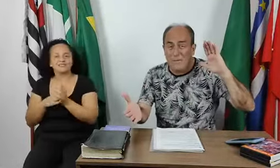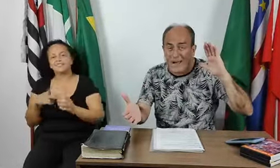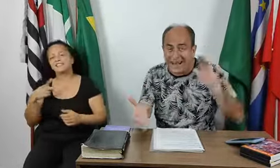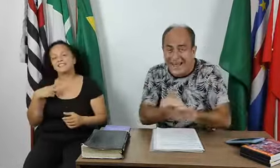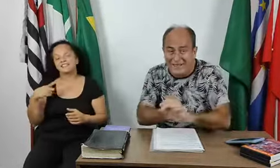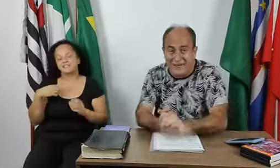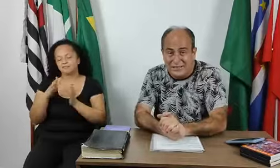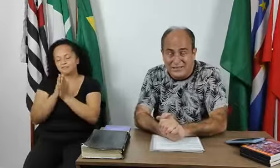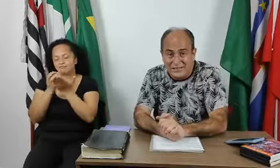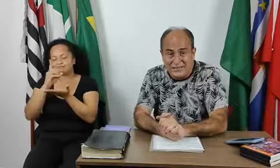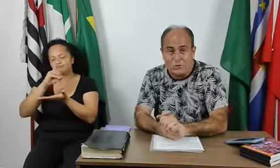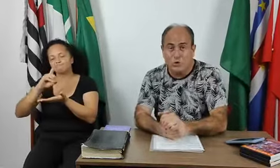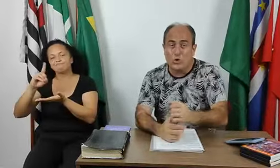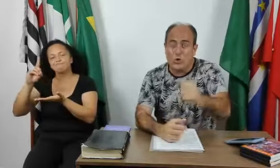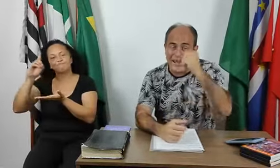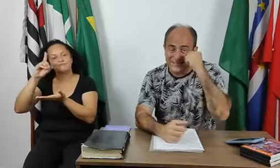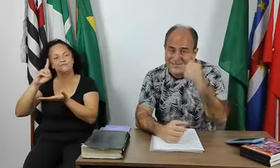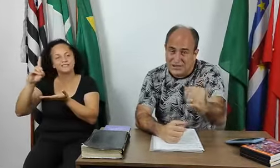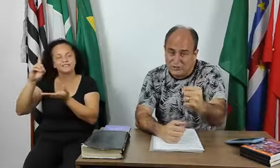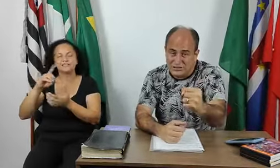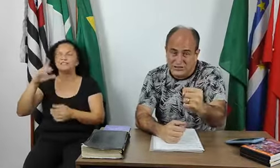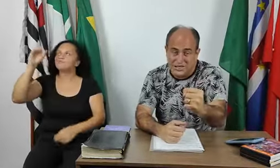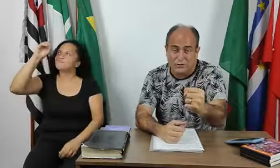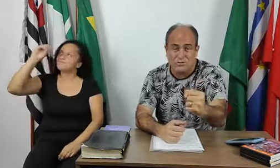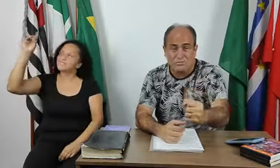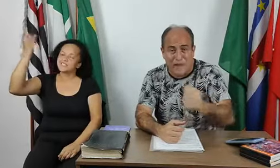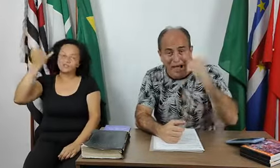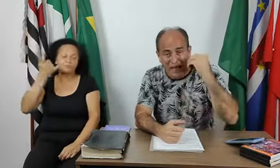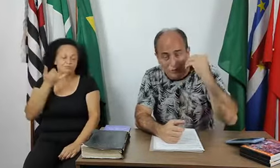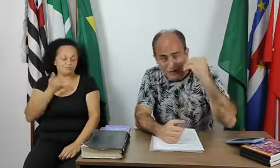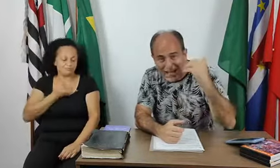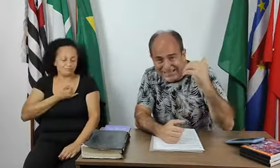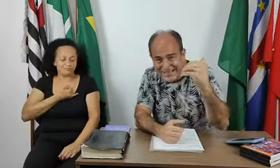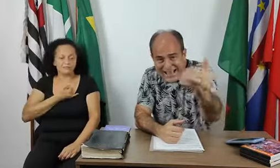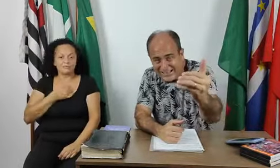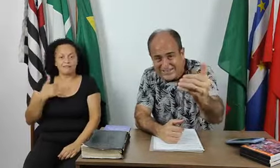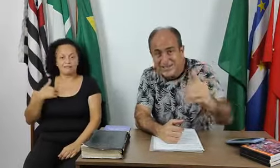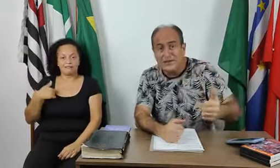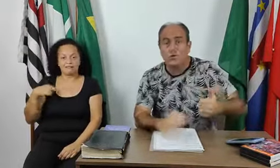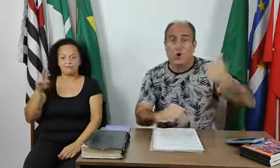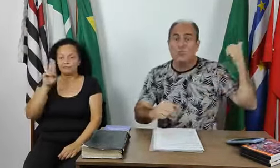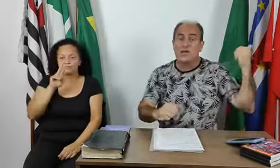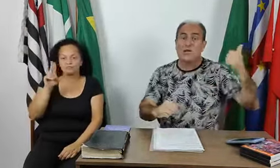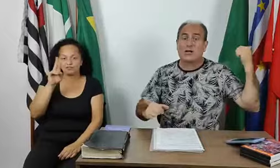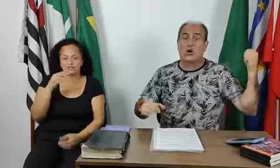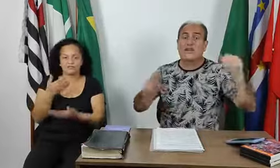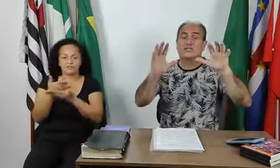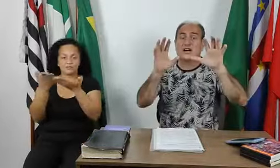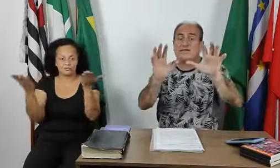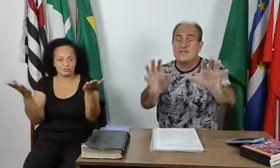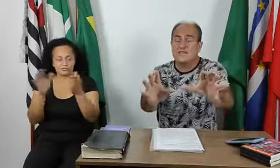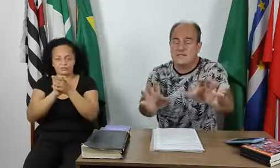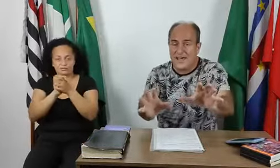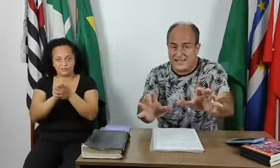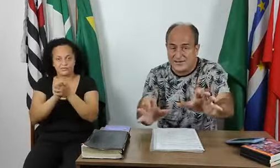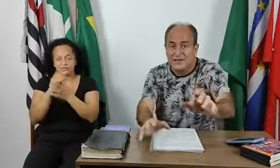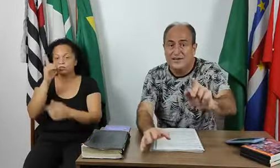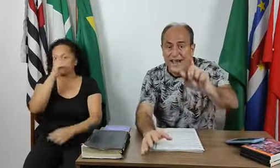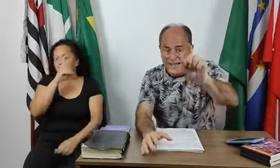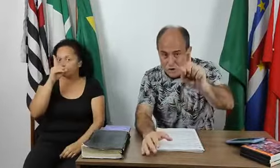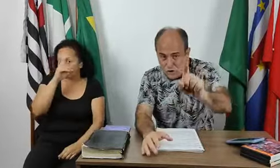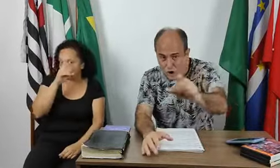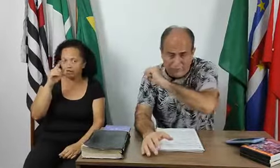uma palavra do coração de Deus para os casais. Domingo agora, dia